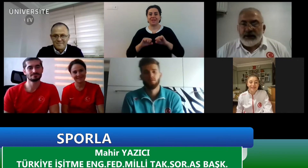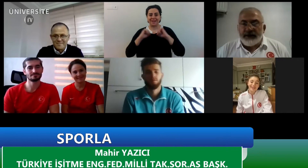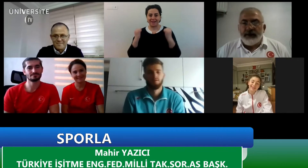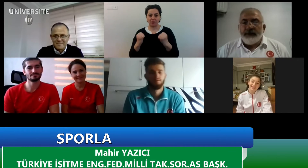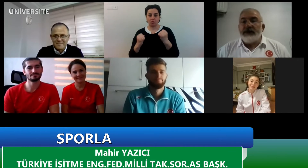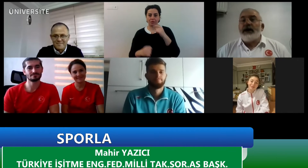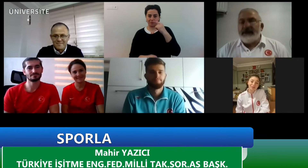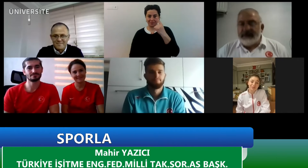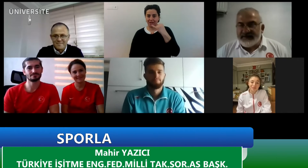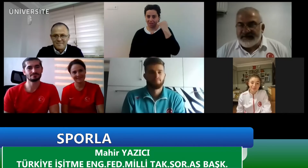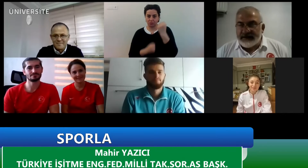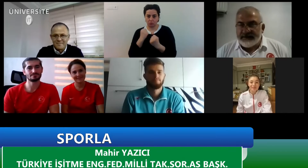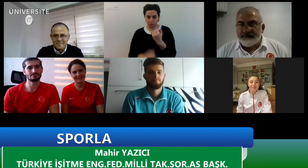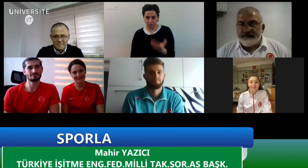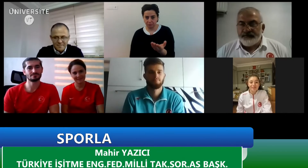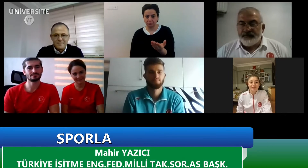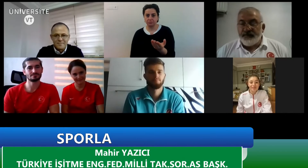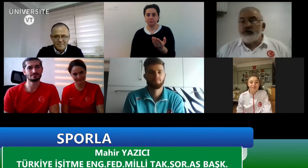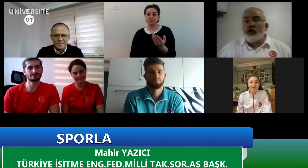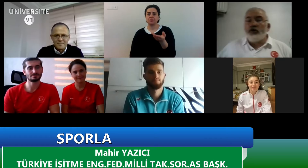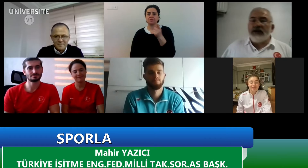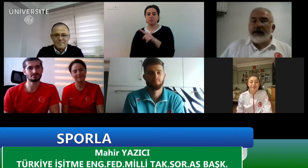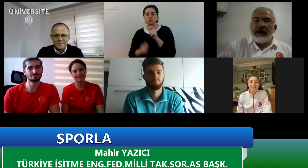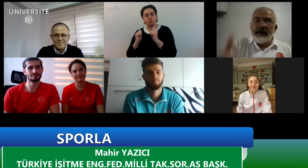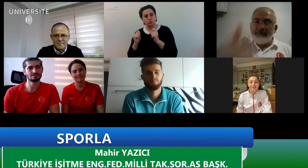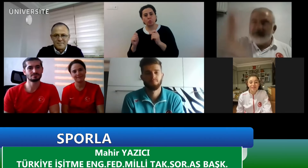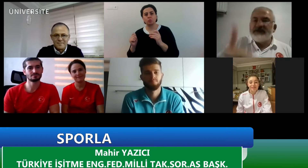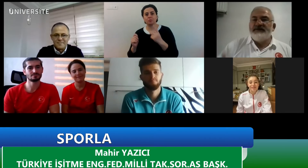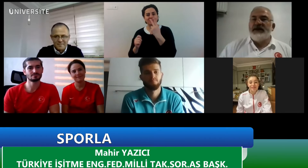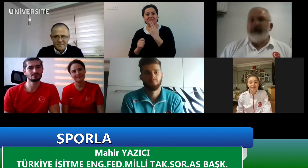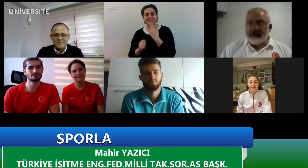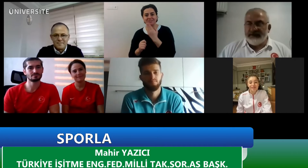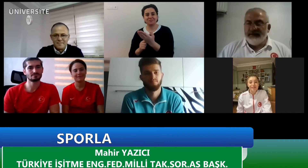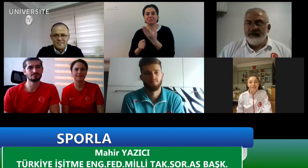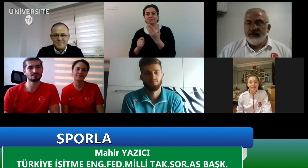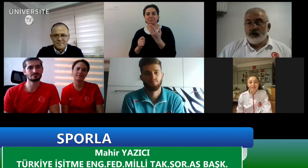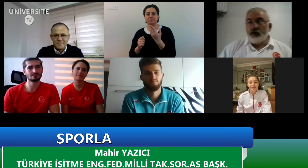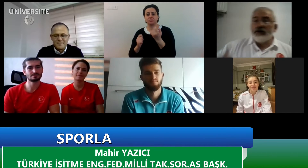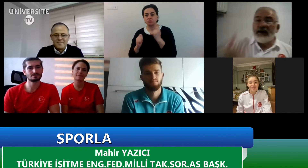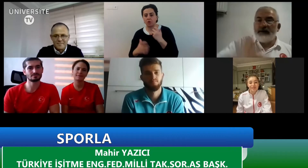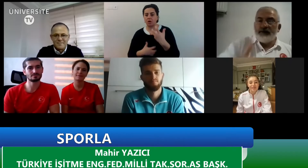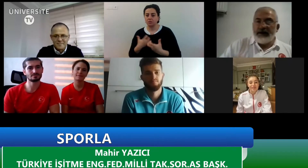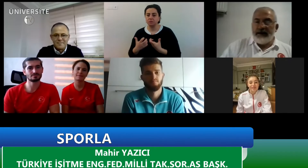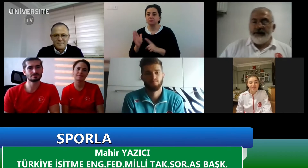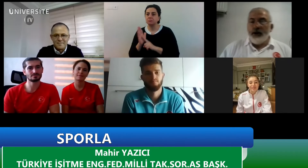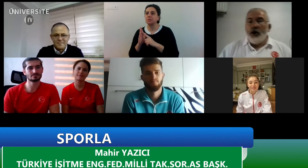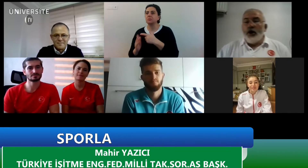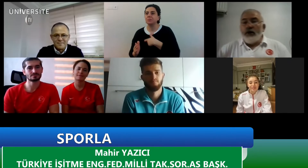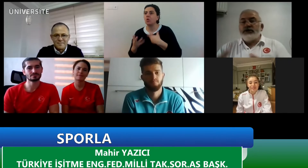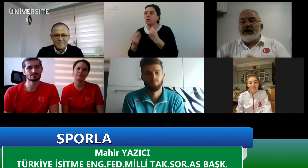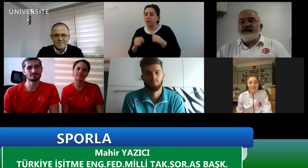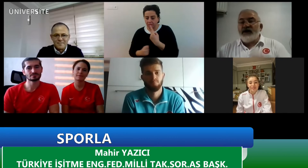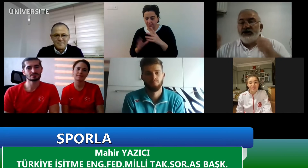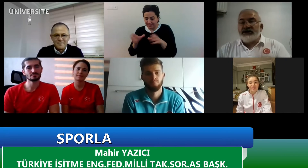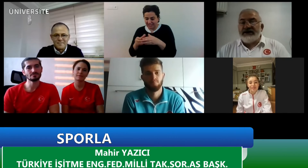rekortmen olan bir atletimiz var. Ve zorluklarla gelen, bir kısmını anlattı. Zorluklarla buraya gelen.